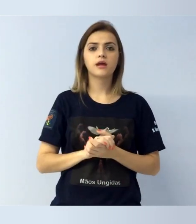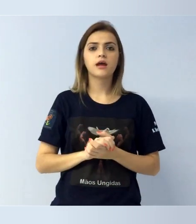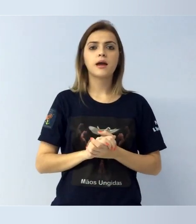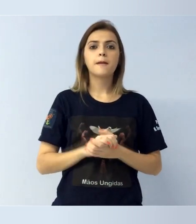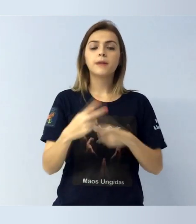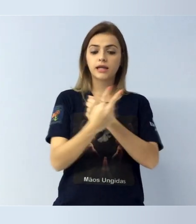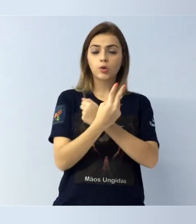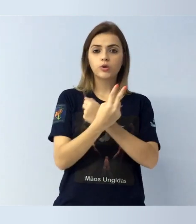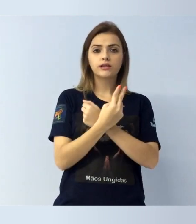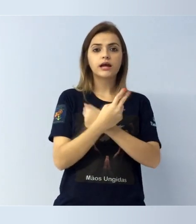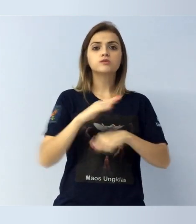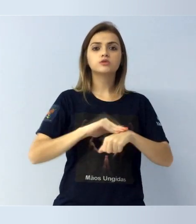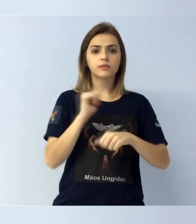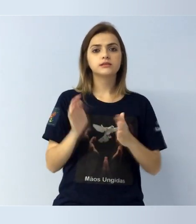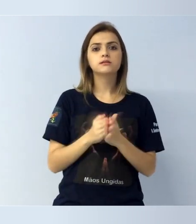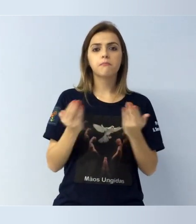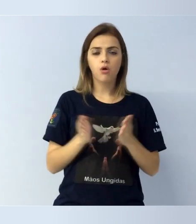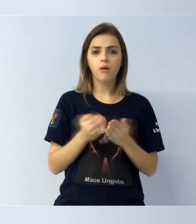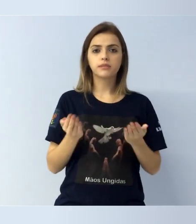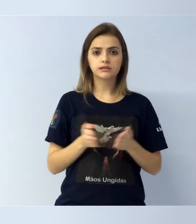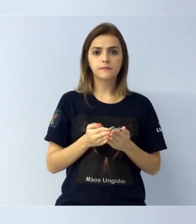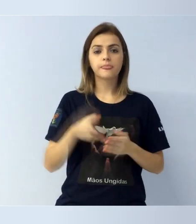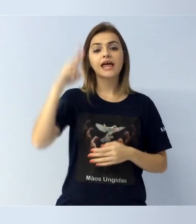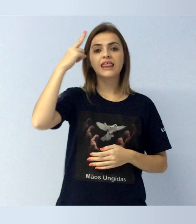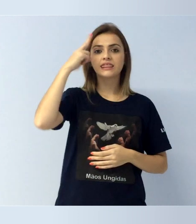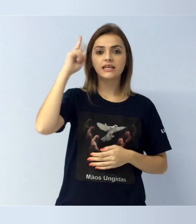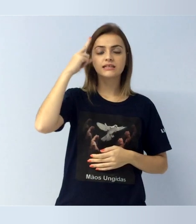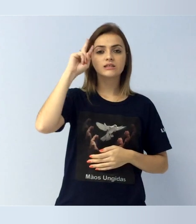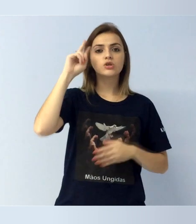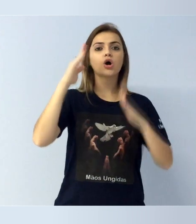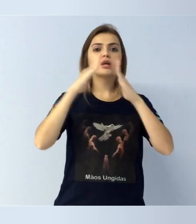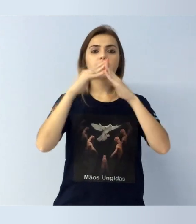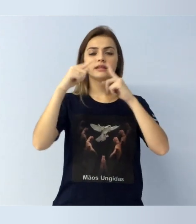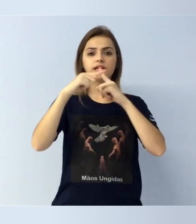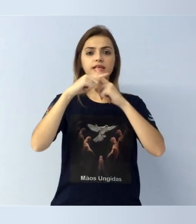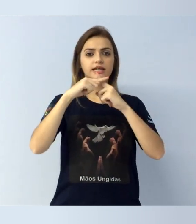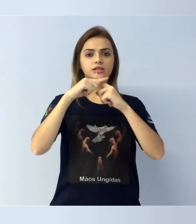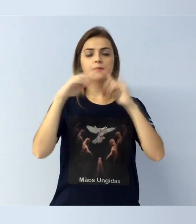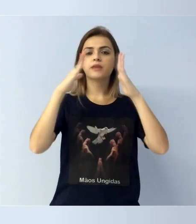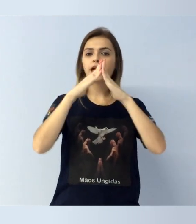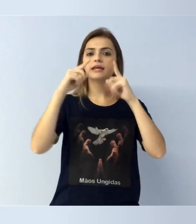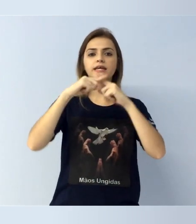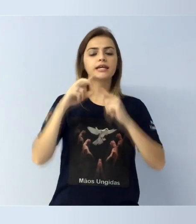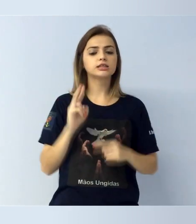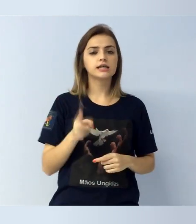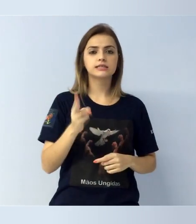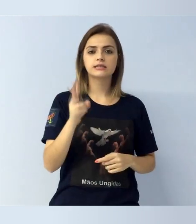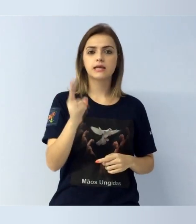para o atendimento dos mais pobres. Na sua história bimilenar, a Igreja sempre